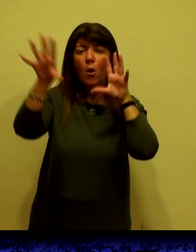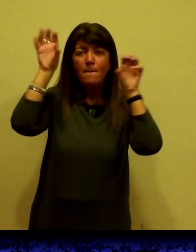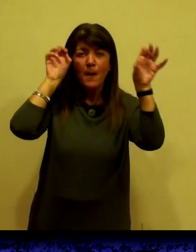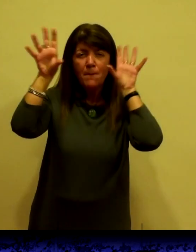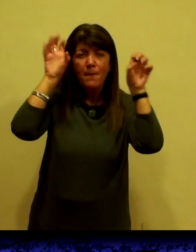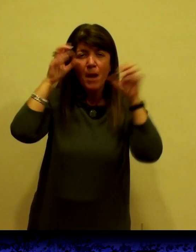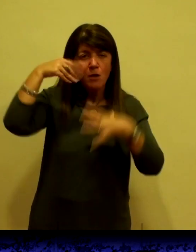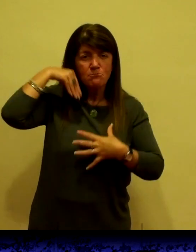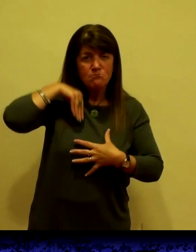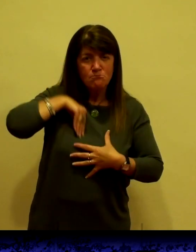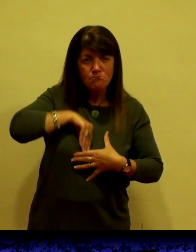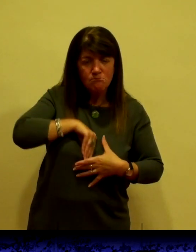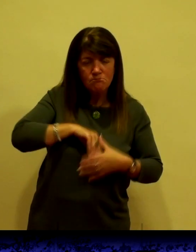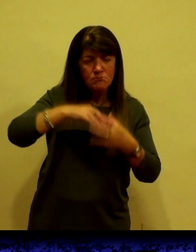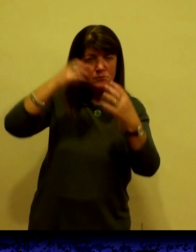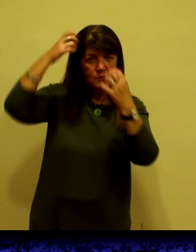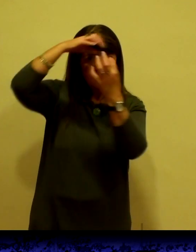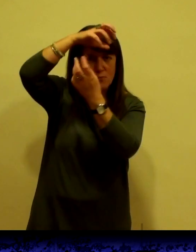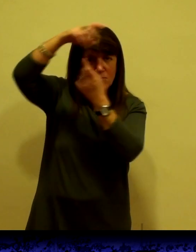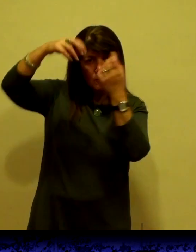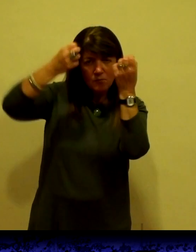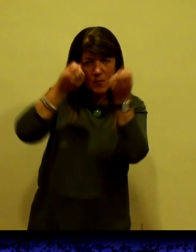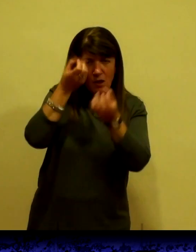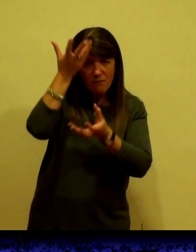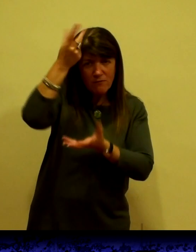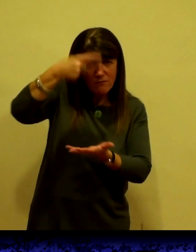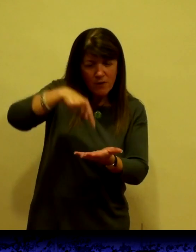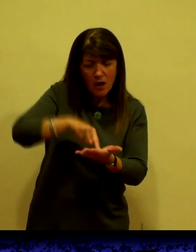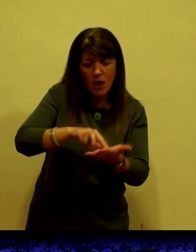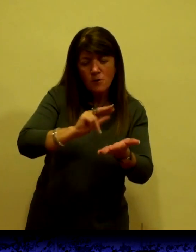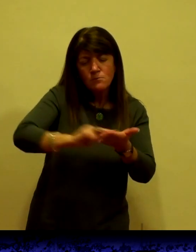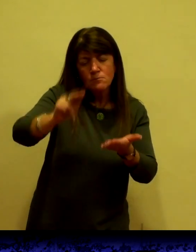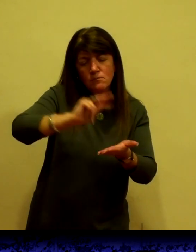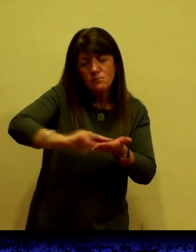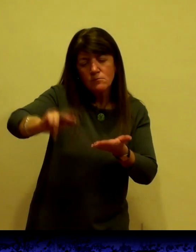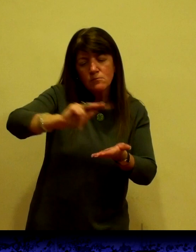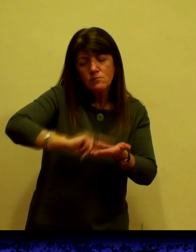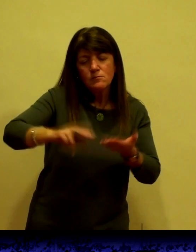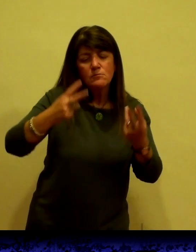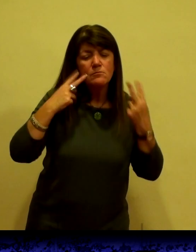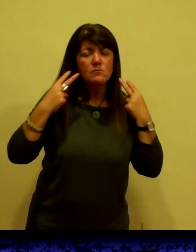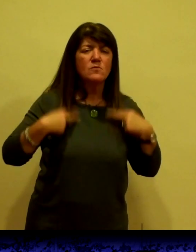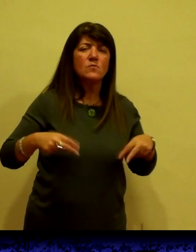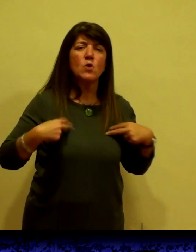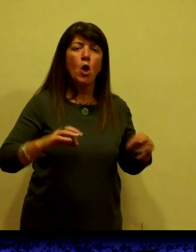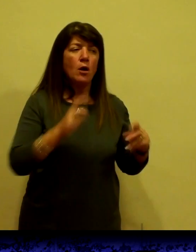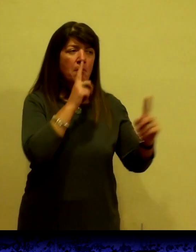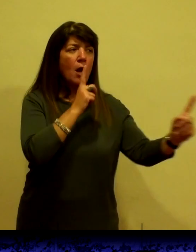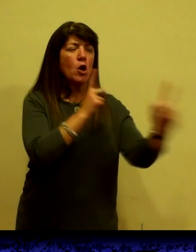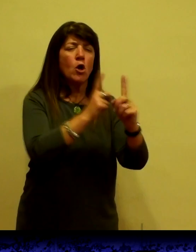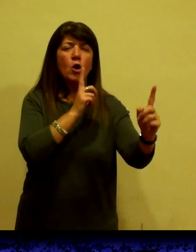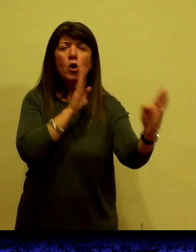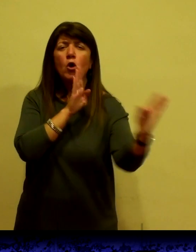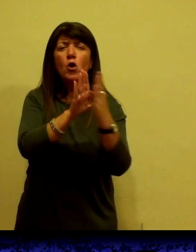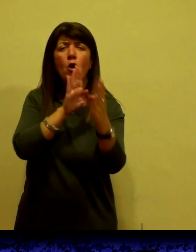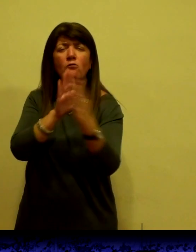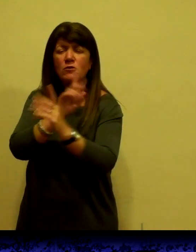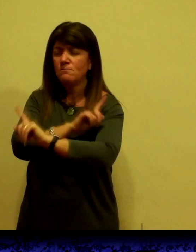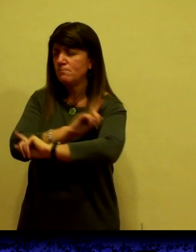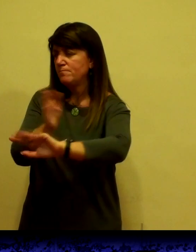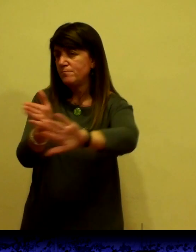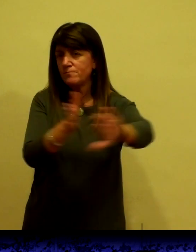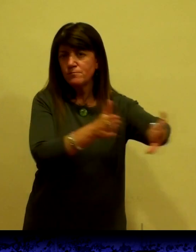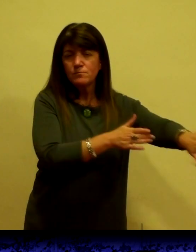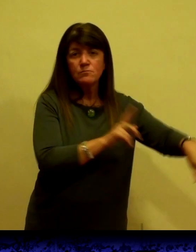riscrivono, perché usano anche la loro scrittura, però lo fanno per il piacere di esistere così. Poi se si sentono